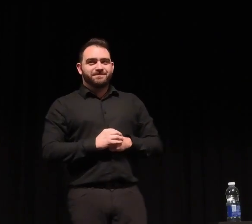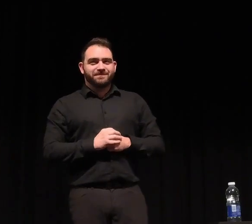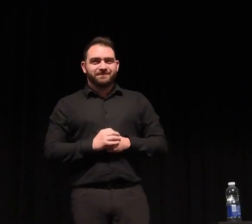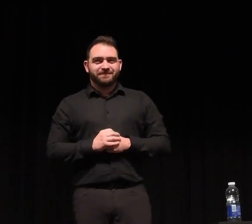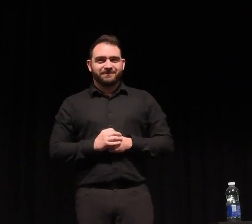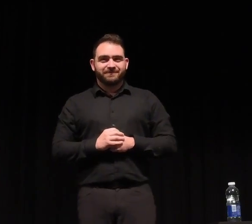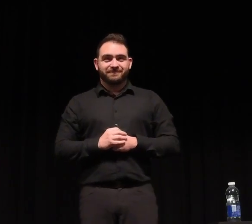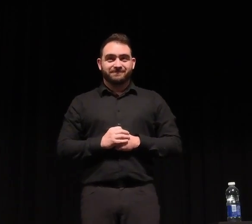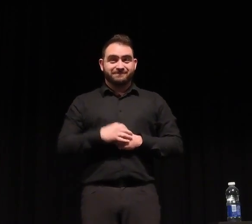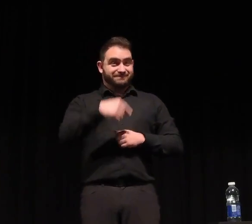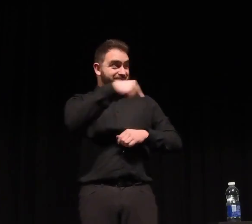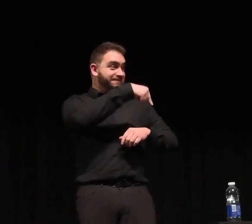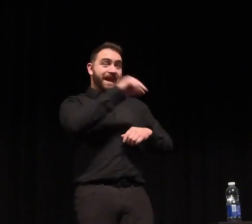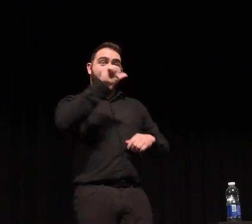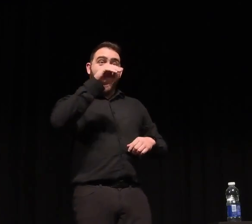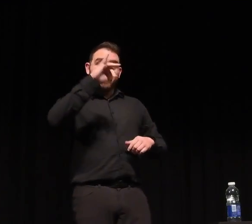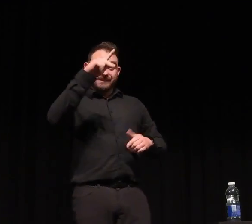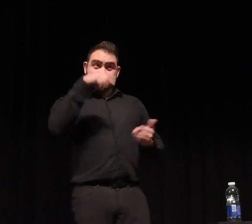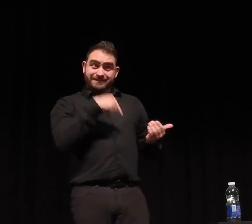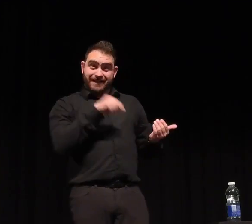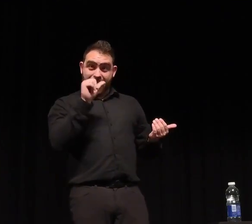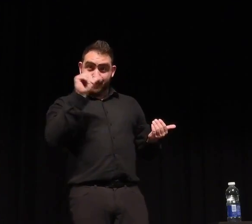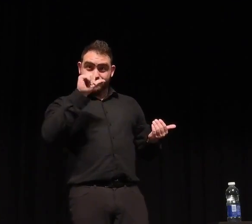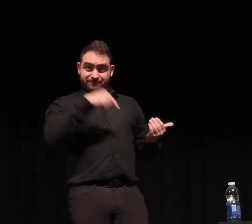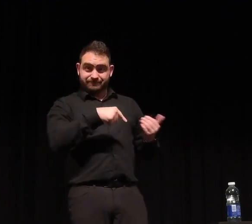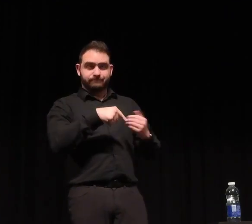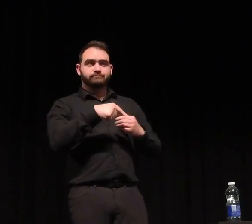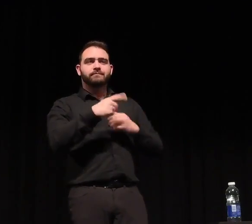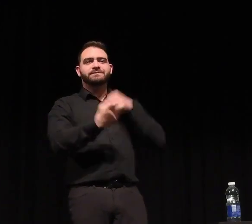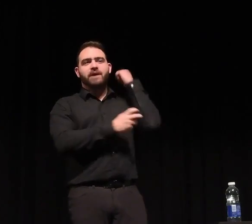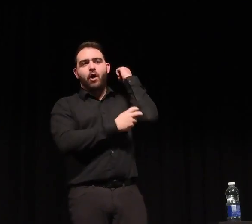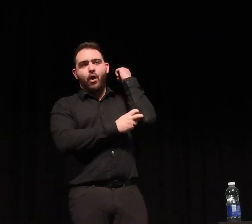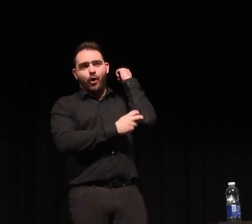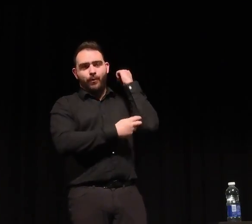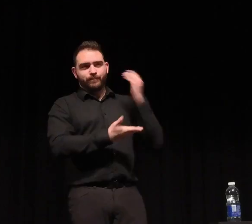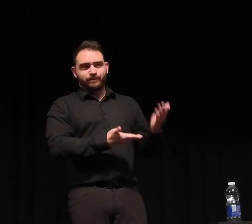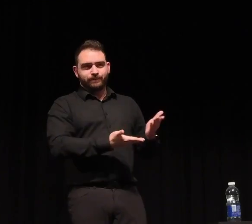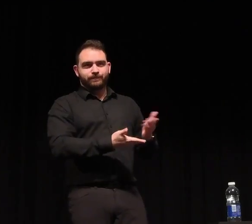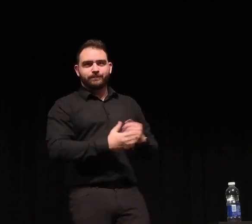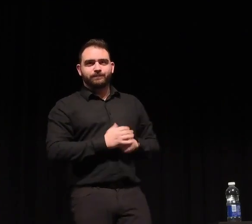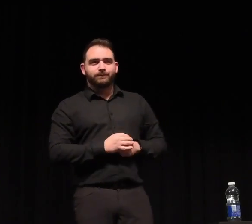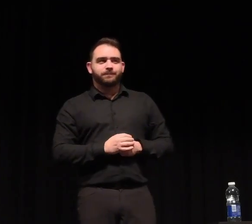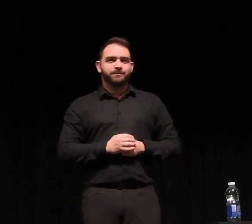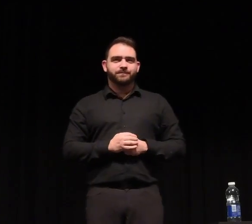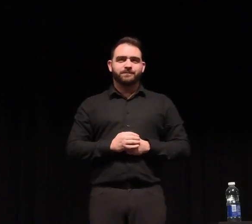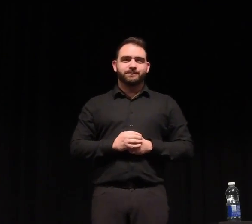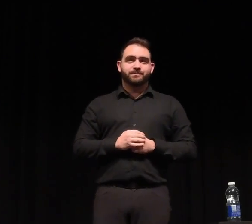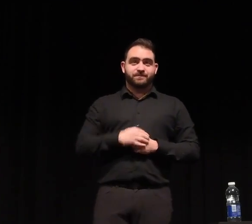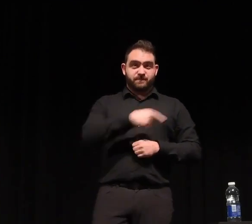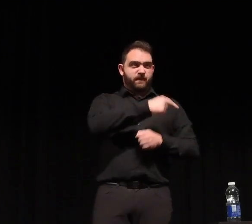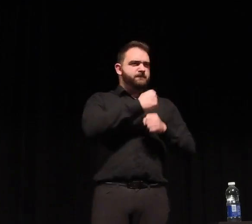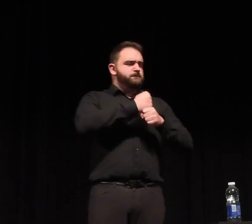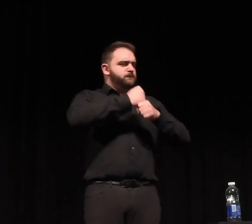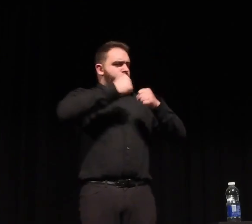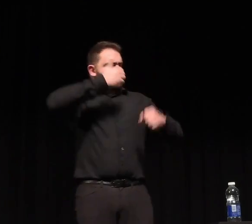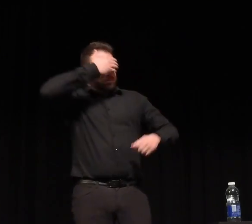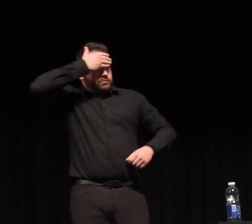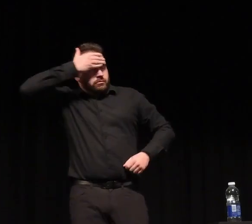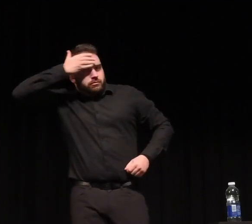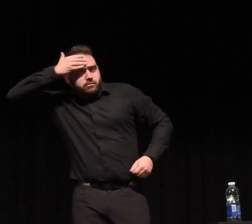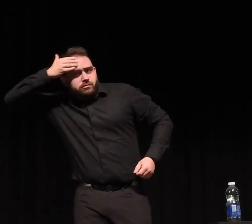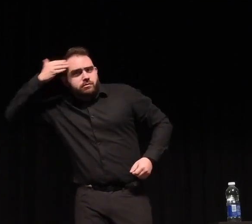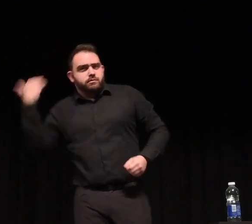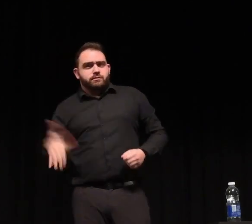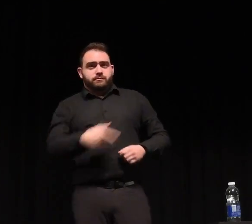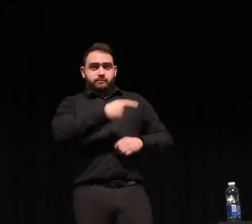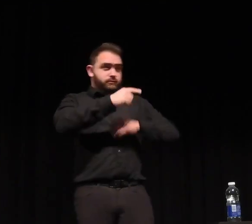Amic, ça veut dire castor en algonquin. Amic, il travaille très fort. Aussitôt que le soleil se